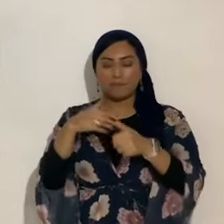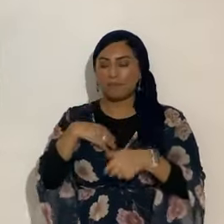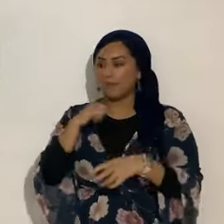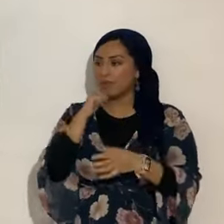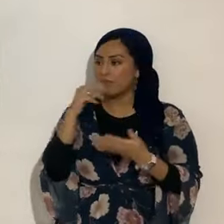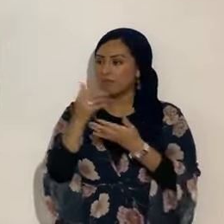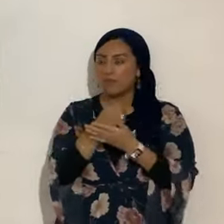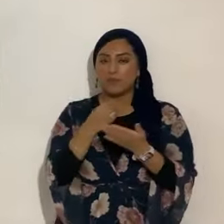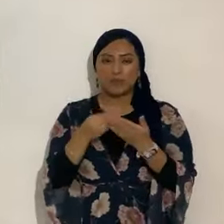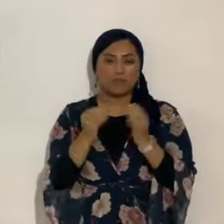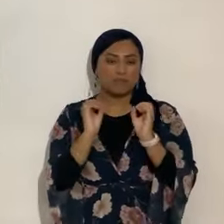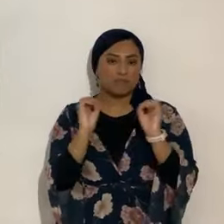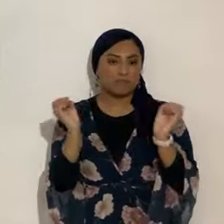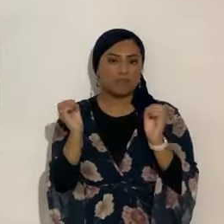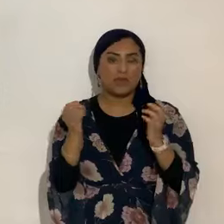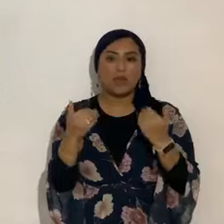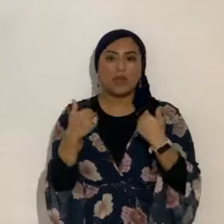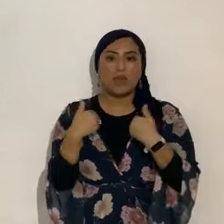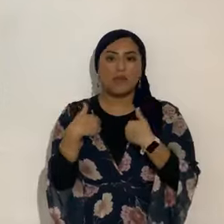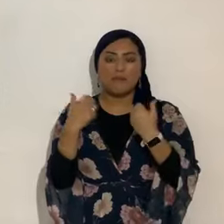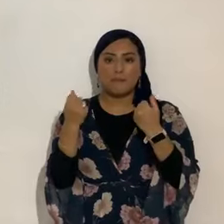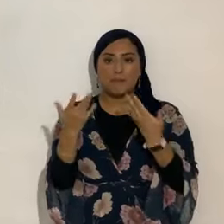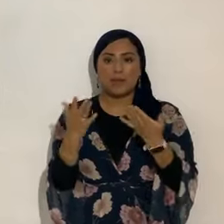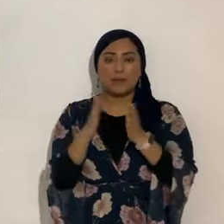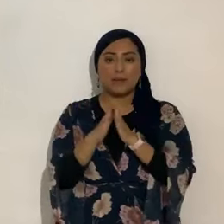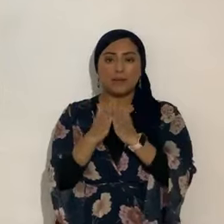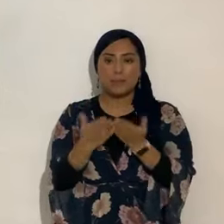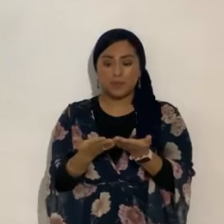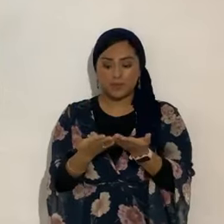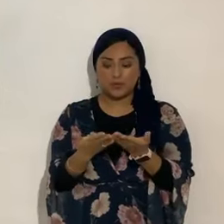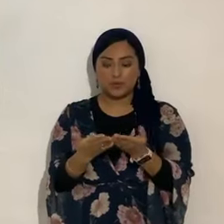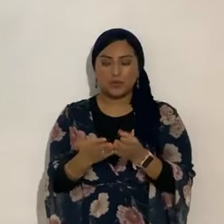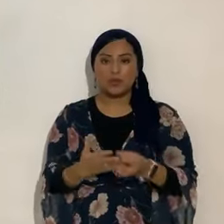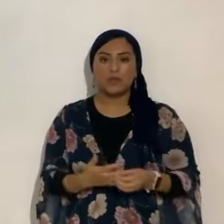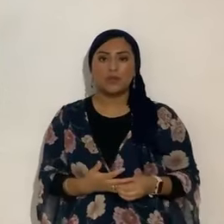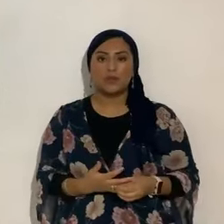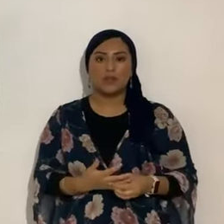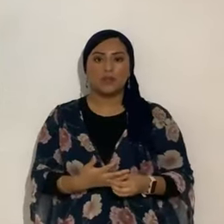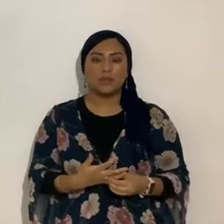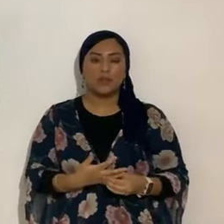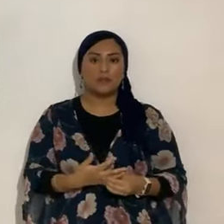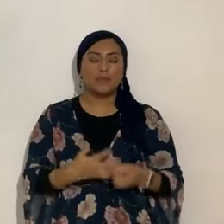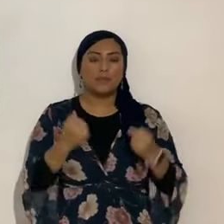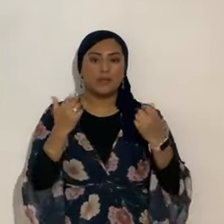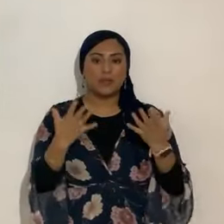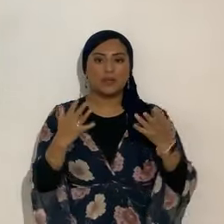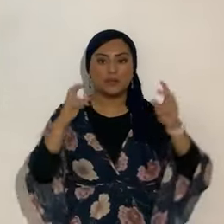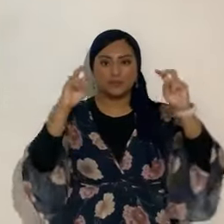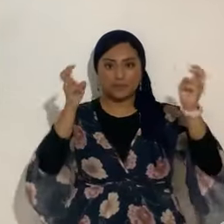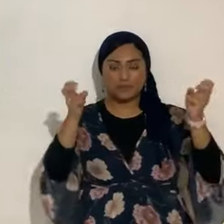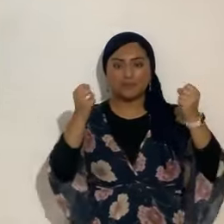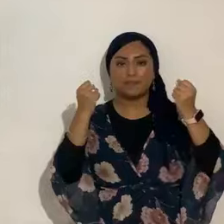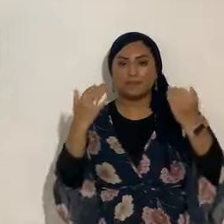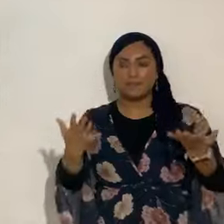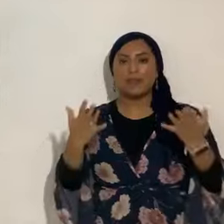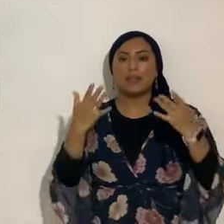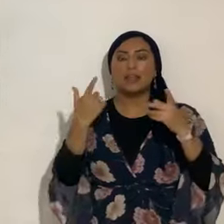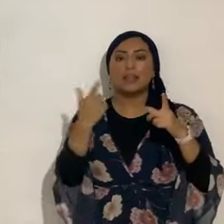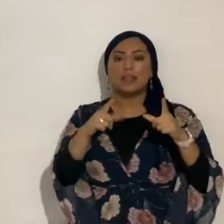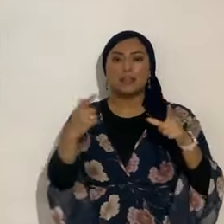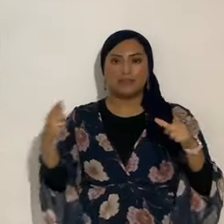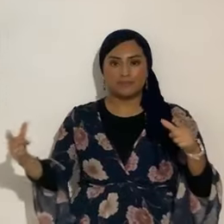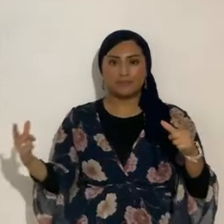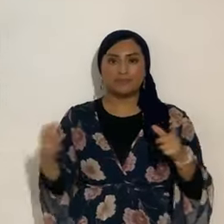videos, ¿sí? Van a ir apareciendo varios libros, ¿de acuerdo? Varios títulos en varios idiomas,